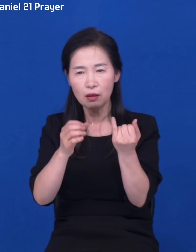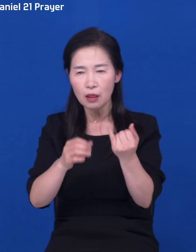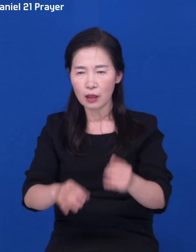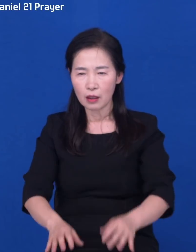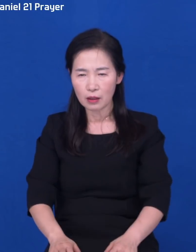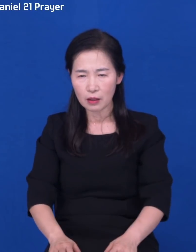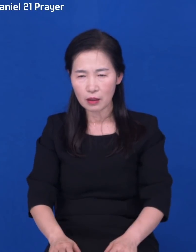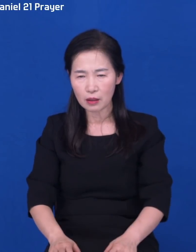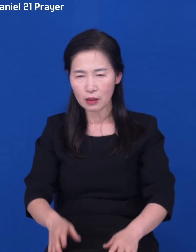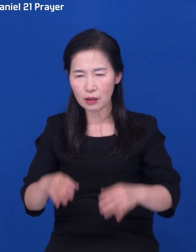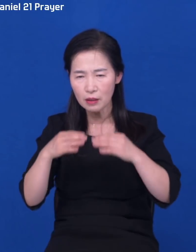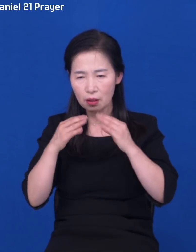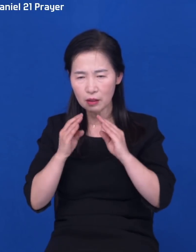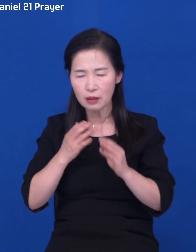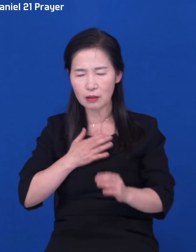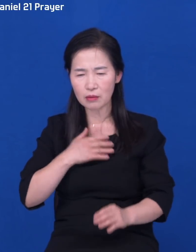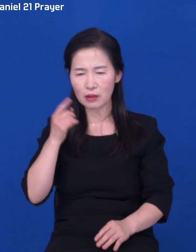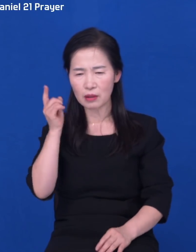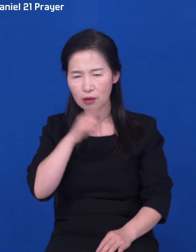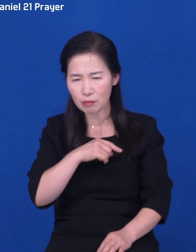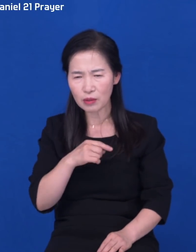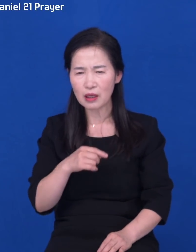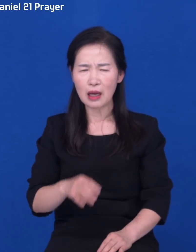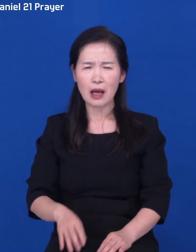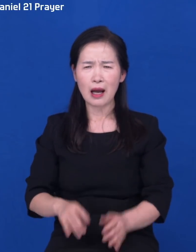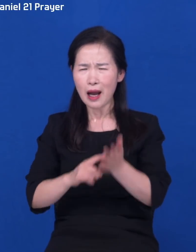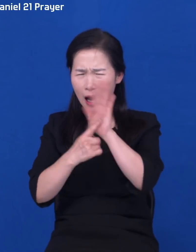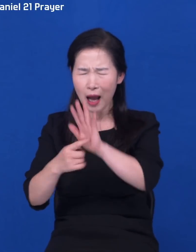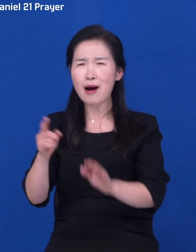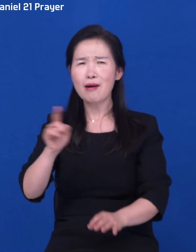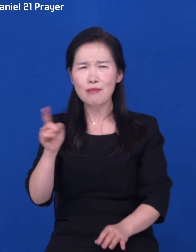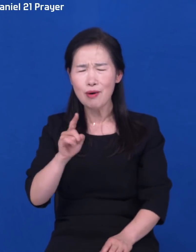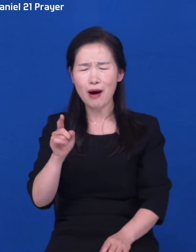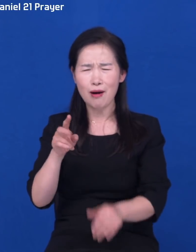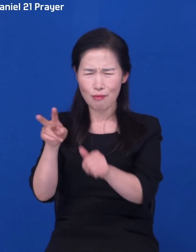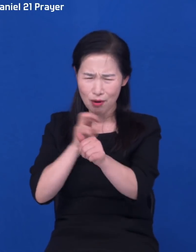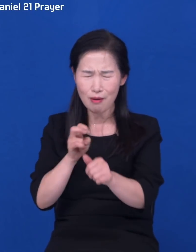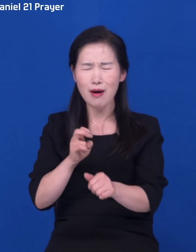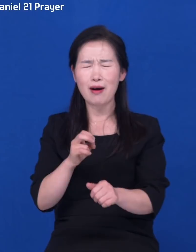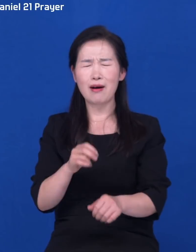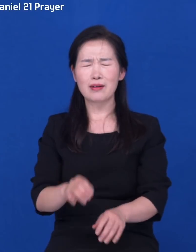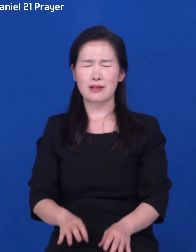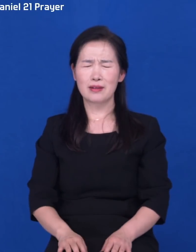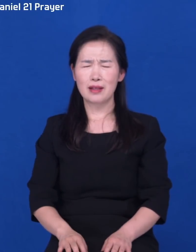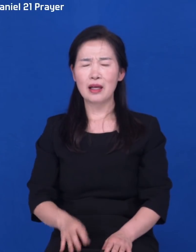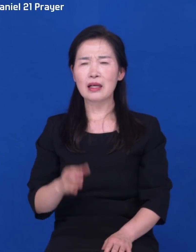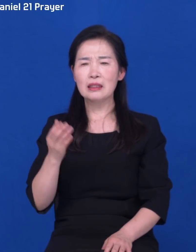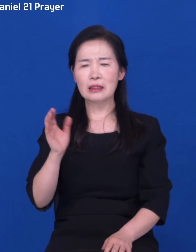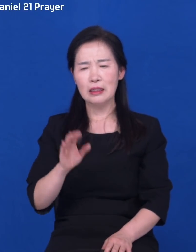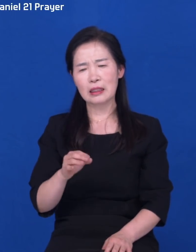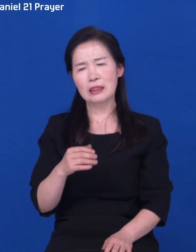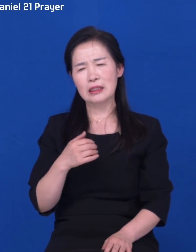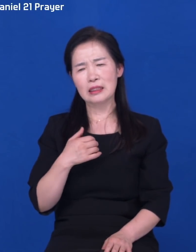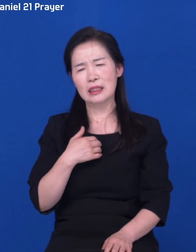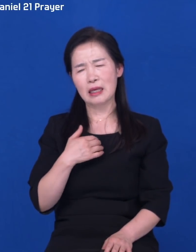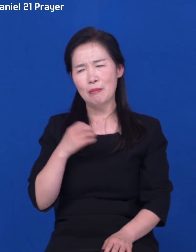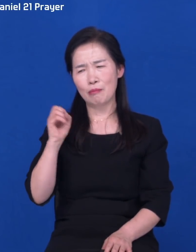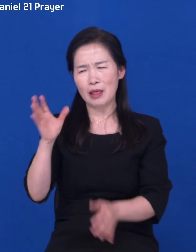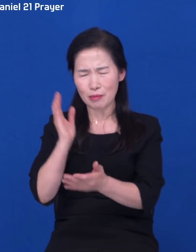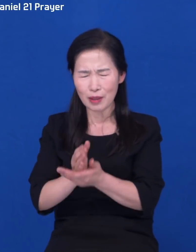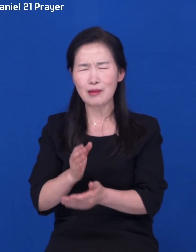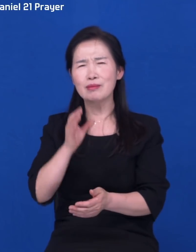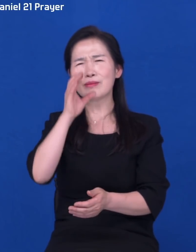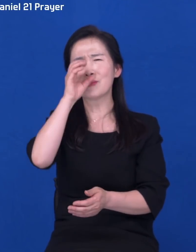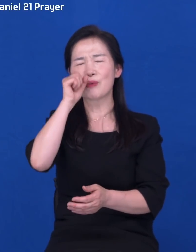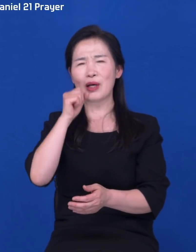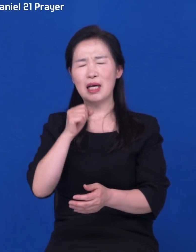그렇지 않아도 난 너무 지금 불행한데 더 불행하게 만든 저 언니가 너무 밉고 이러다가 그래 내가 잘못했지 내가 지금 약해져가지고 이런 부탁이나